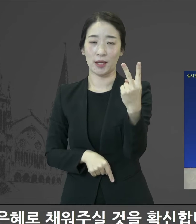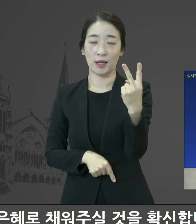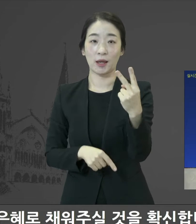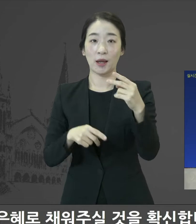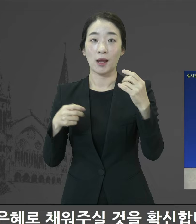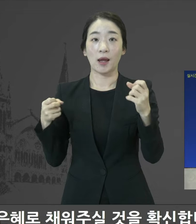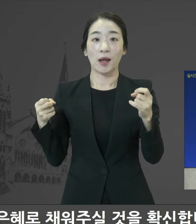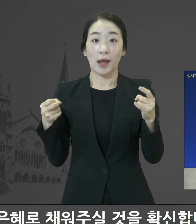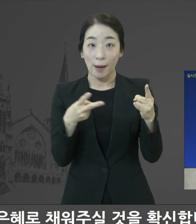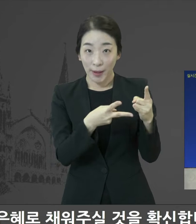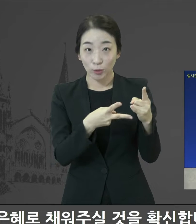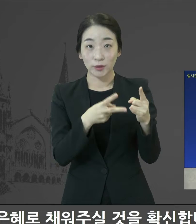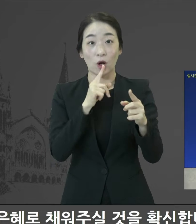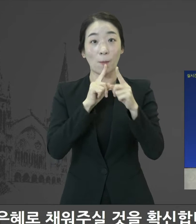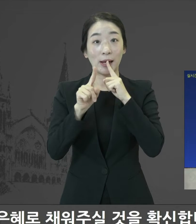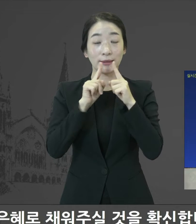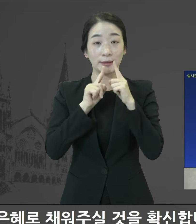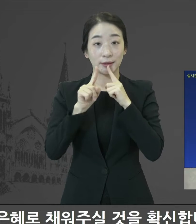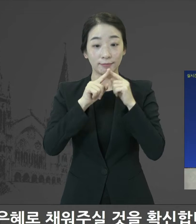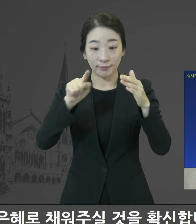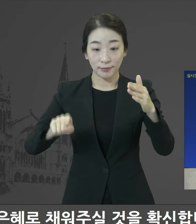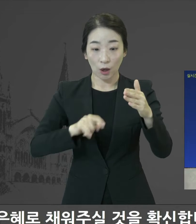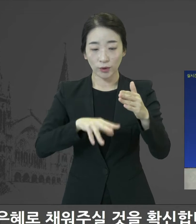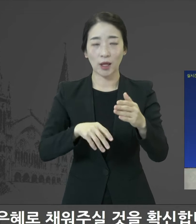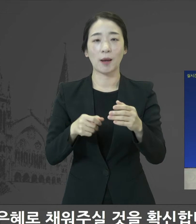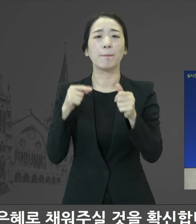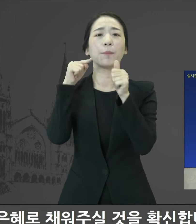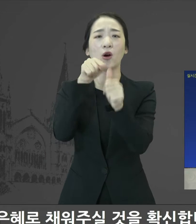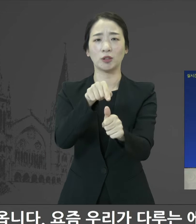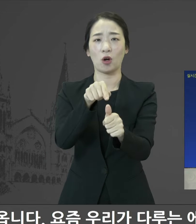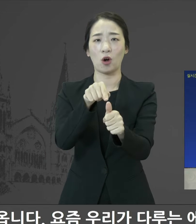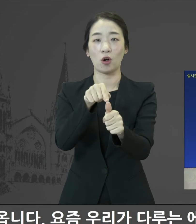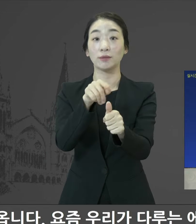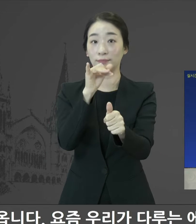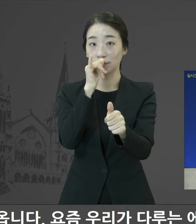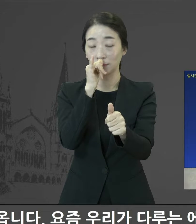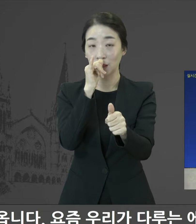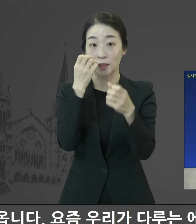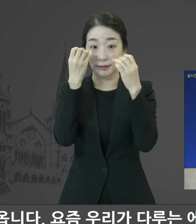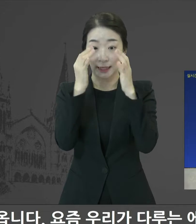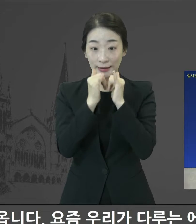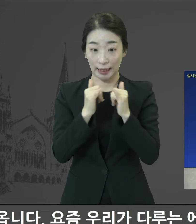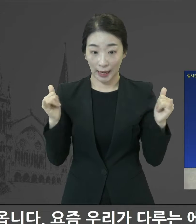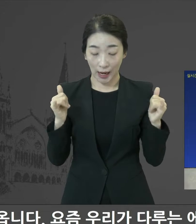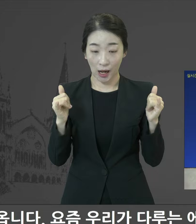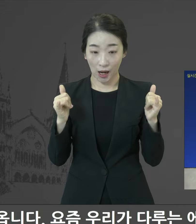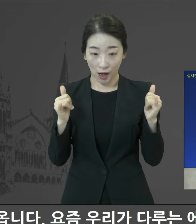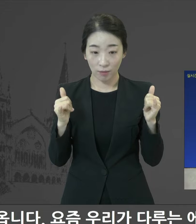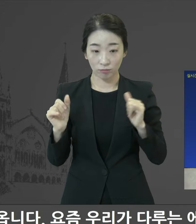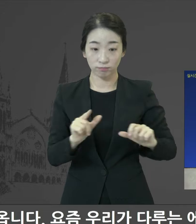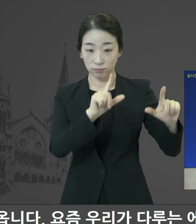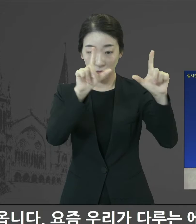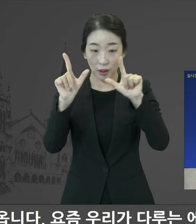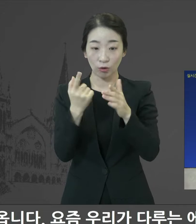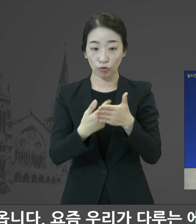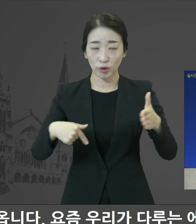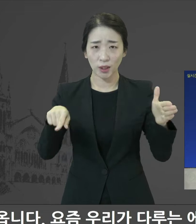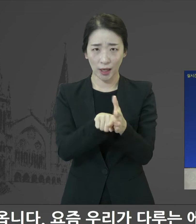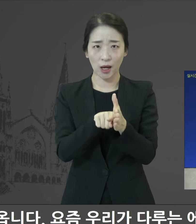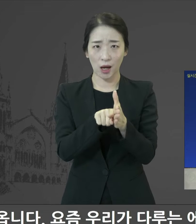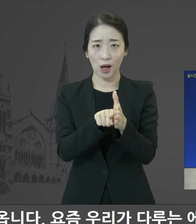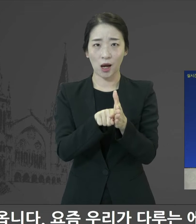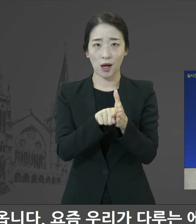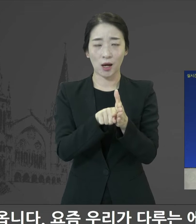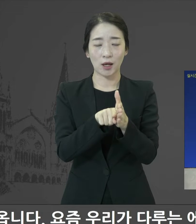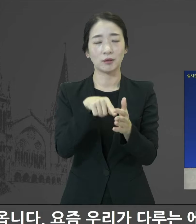내용들이 주로 명령이지요. 새 사람이 되었을 때 어떻게 살아야 하는가에 관한 구체적인